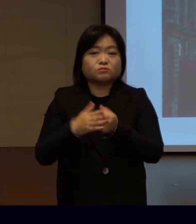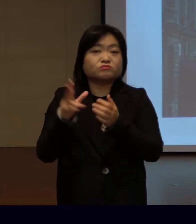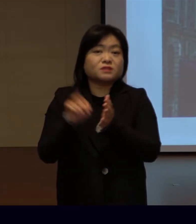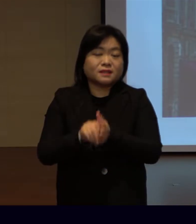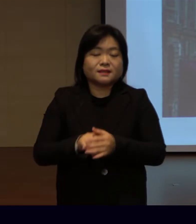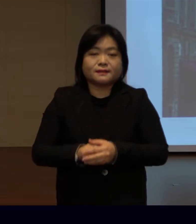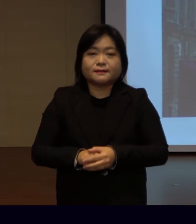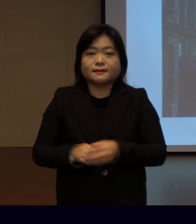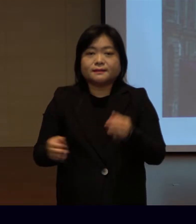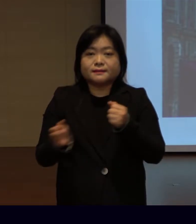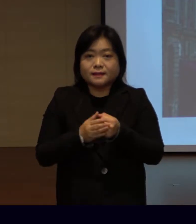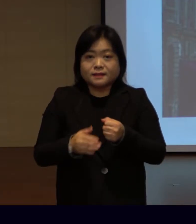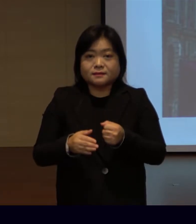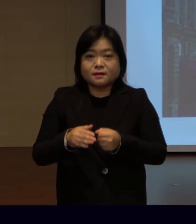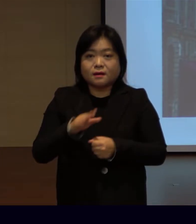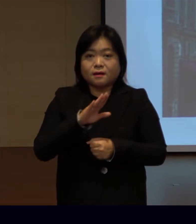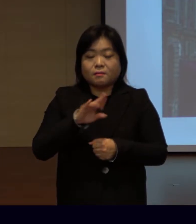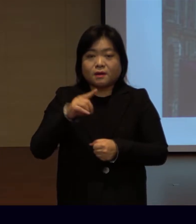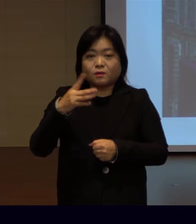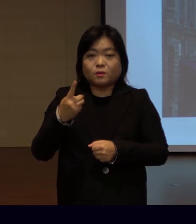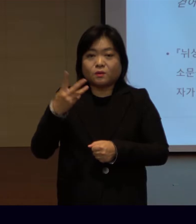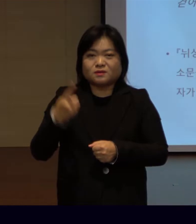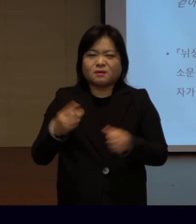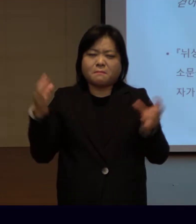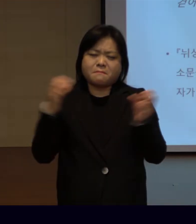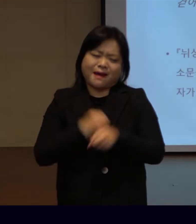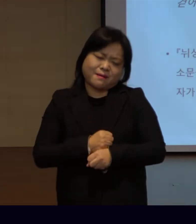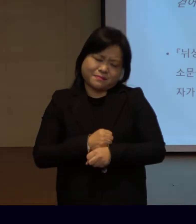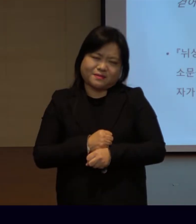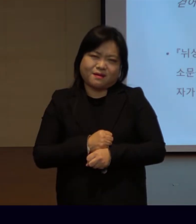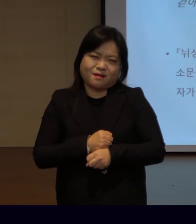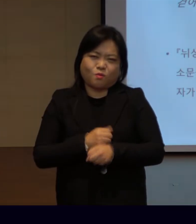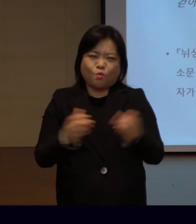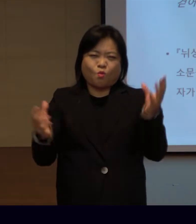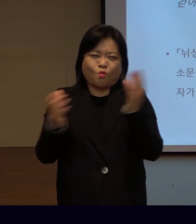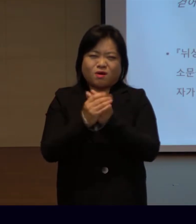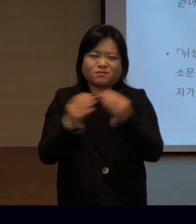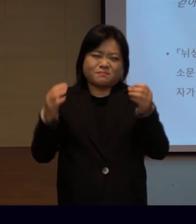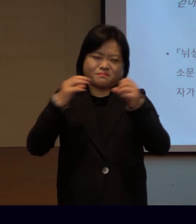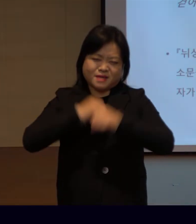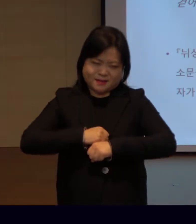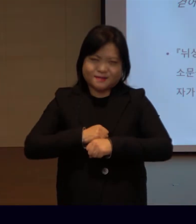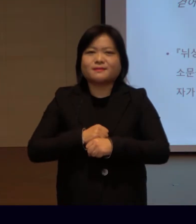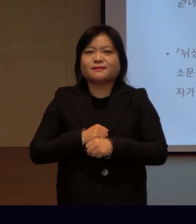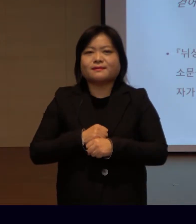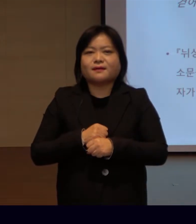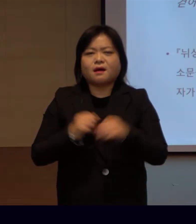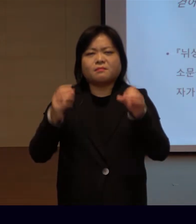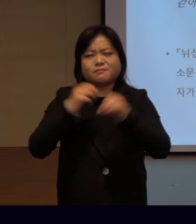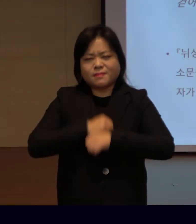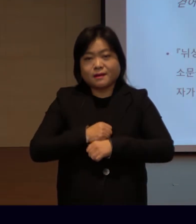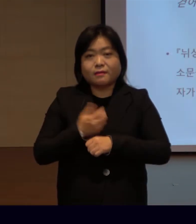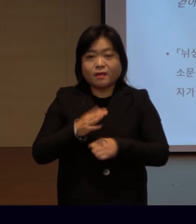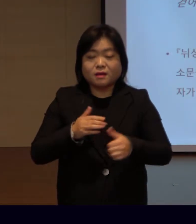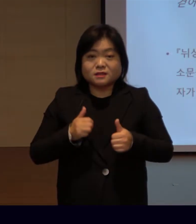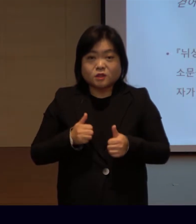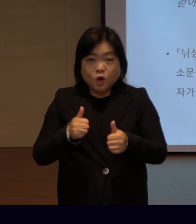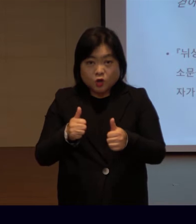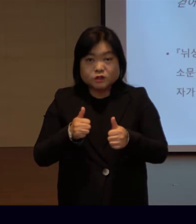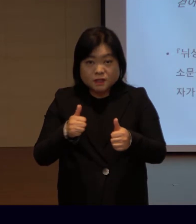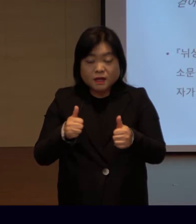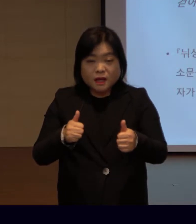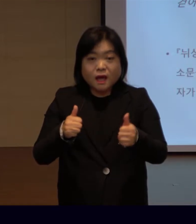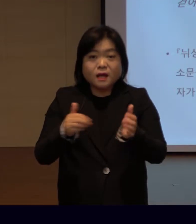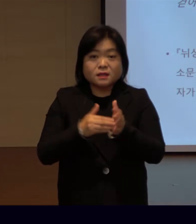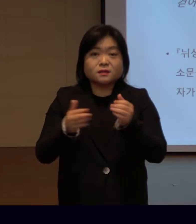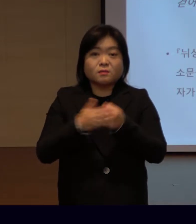그래서 이 사람이 망합니다. 쫄딱 망합니다. 그래서 이제 자기는 너무 성실하게 했기